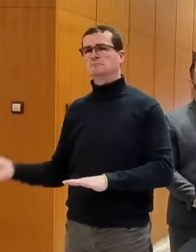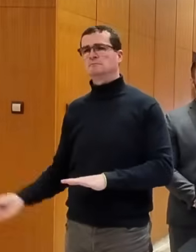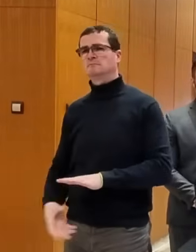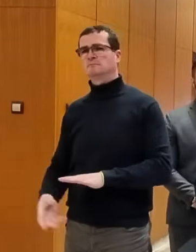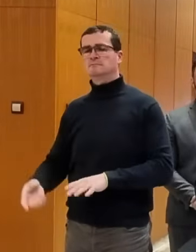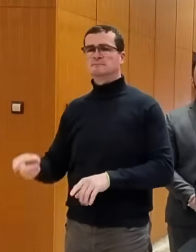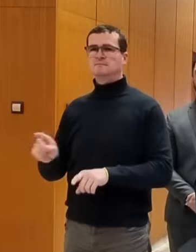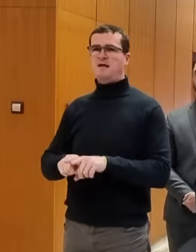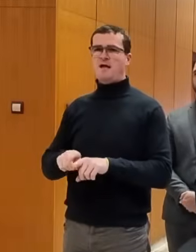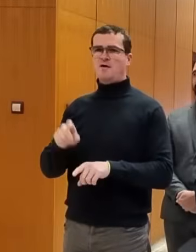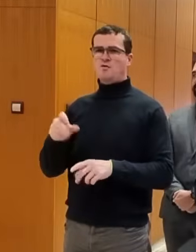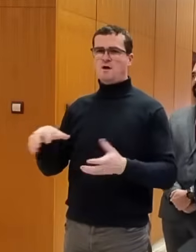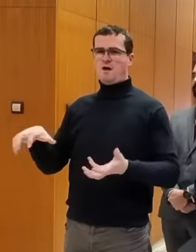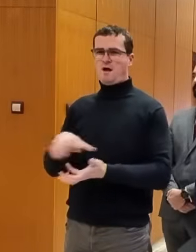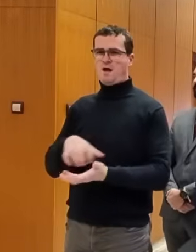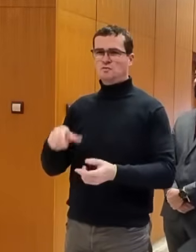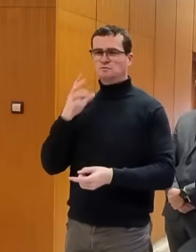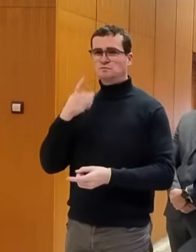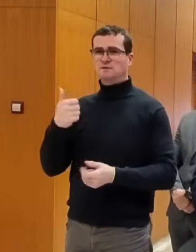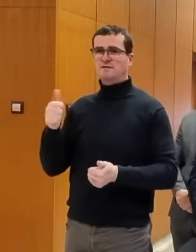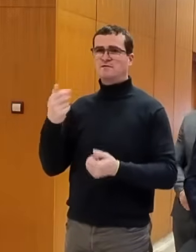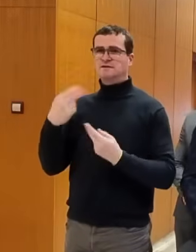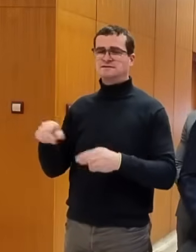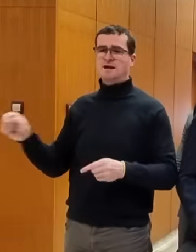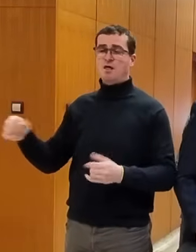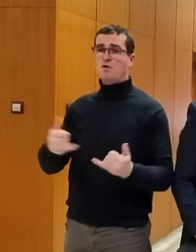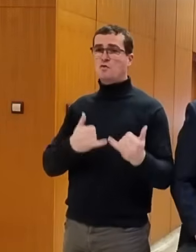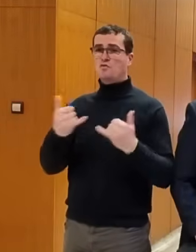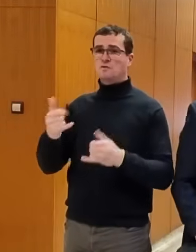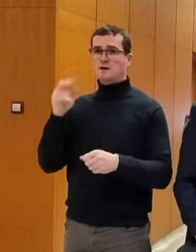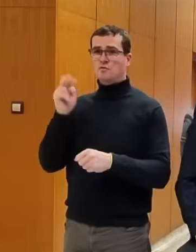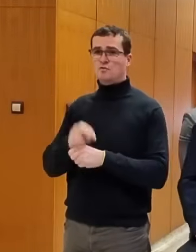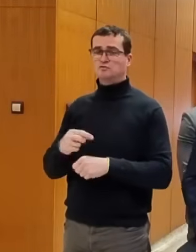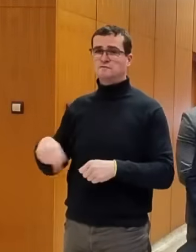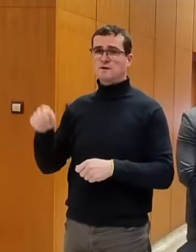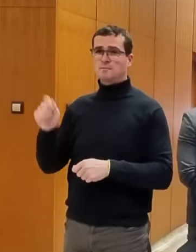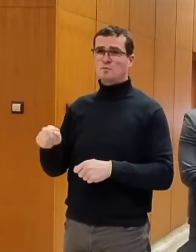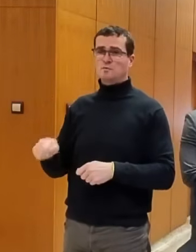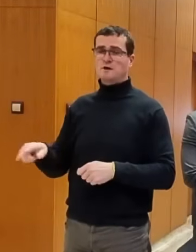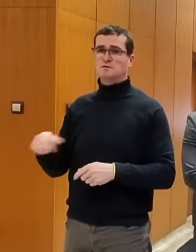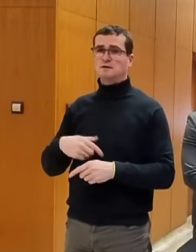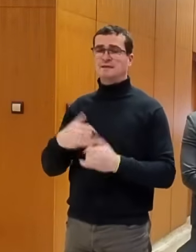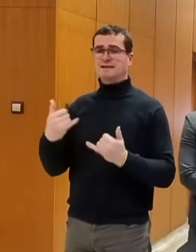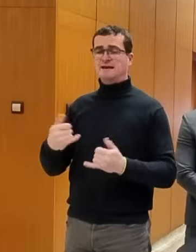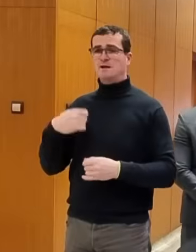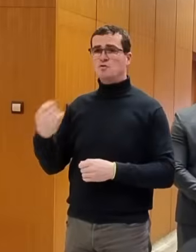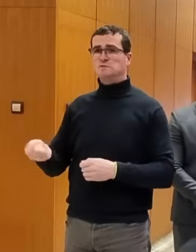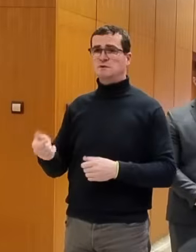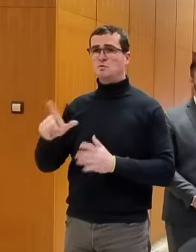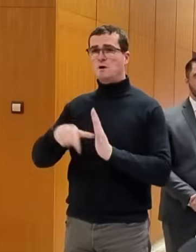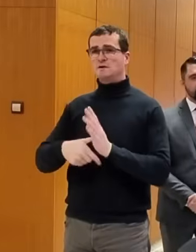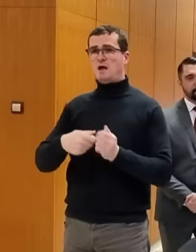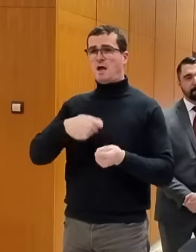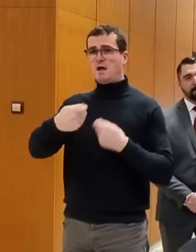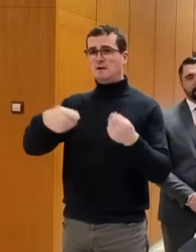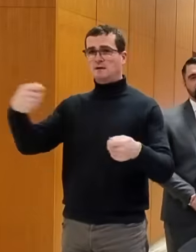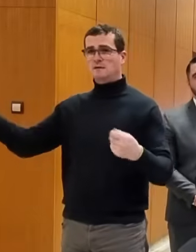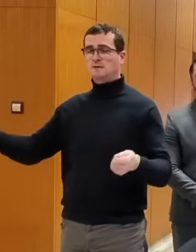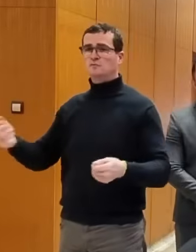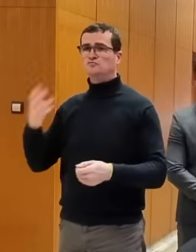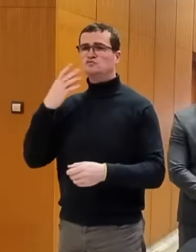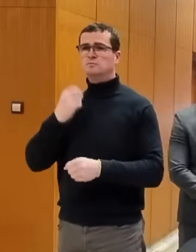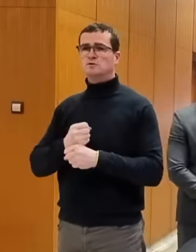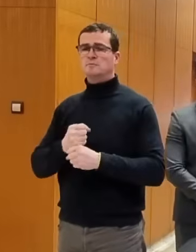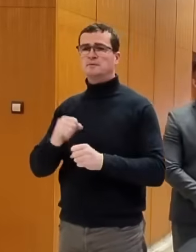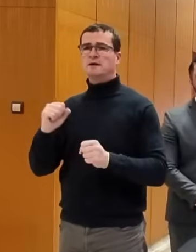a nebojte sa, že to vytvorí ten chaos, keď jednotlivé prípady, ktoré doteraz dozorovali prokurátori, UŠP zrazu dostanú kraje a otázka je, čo poviem